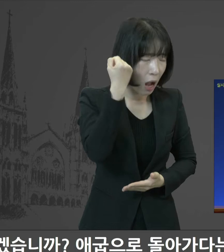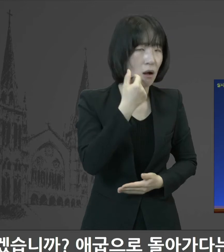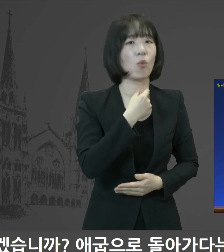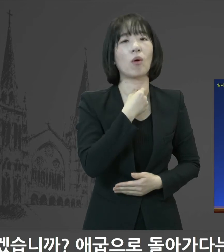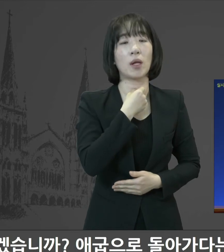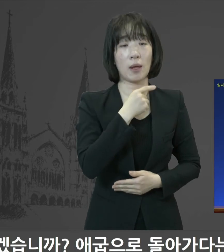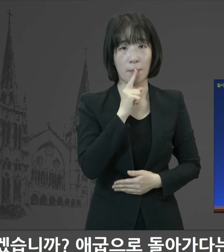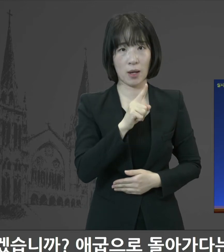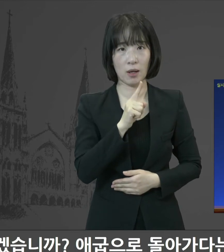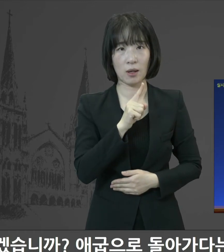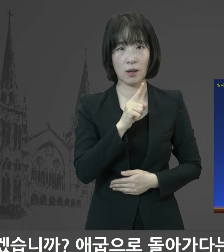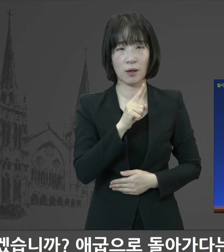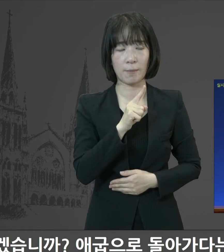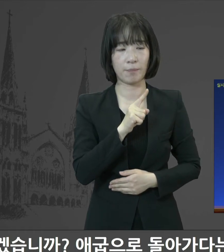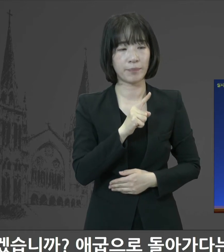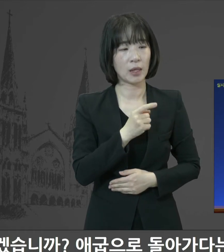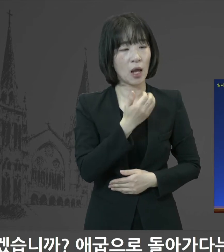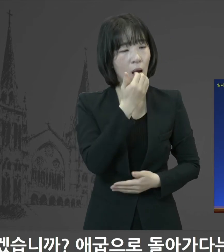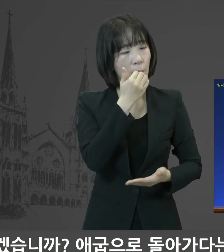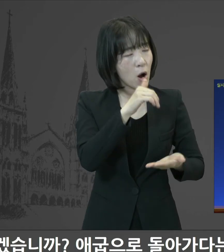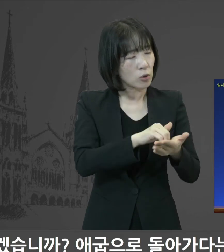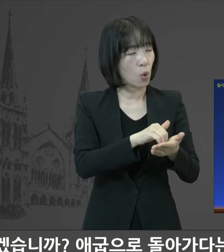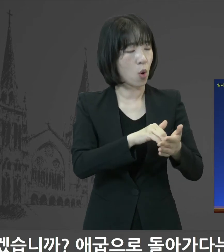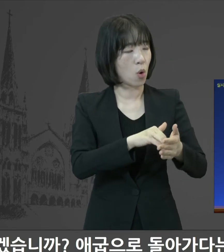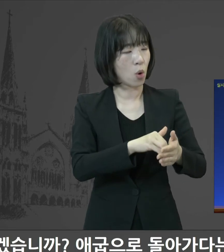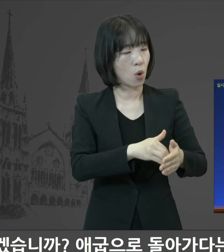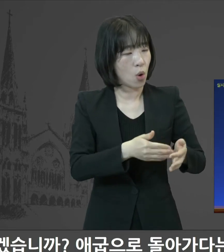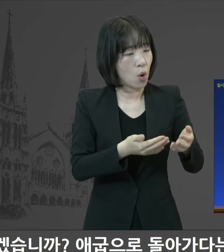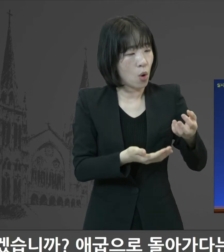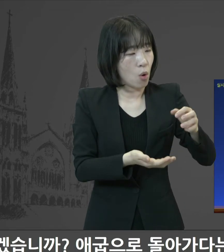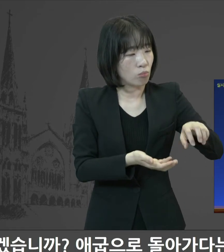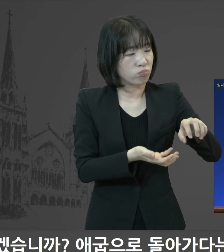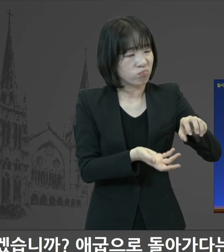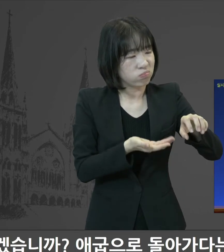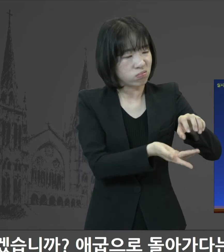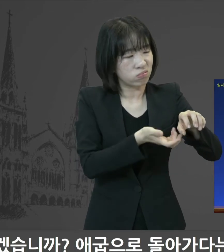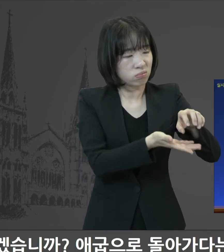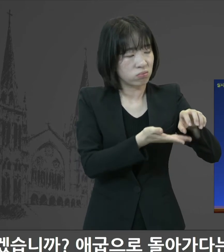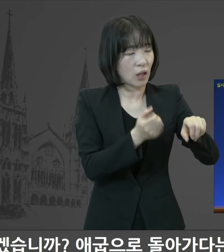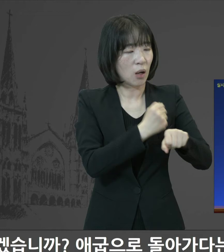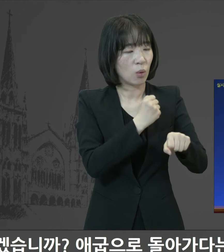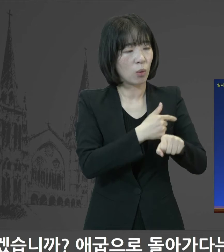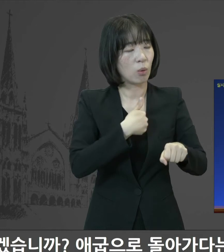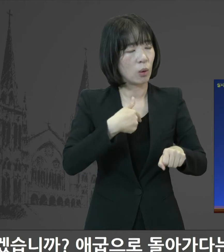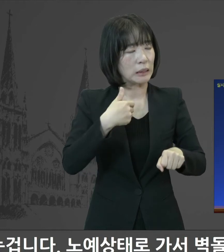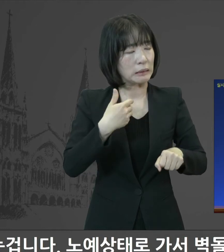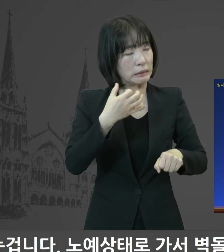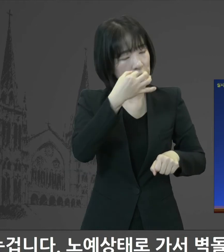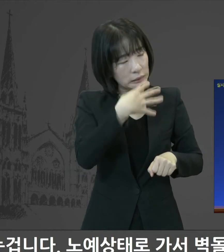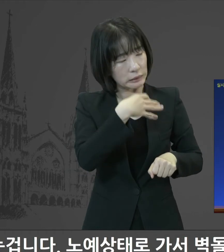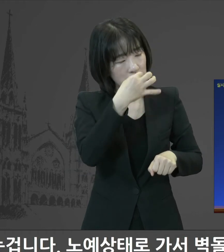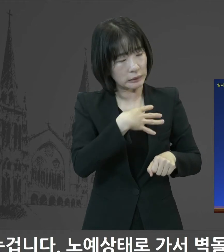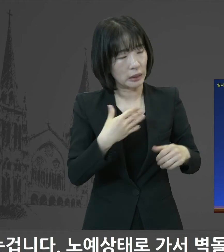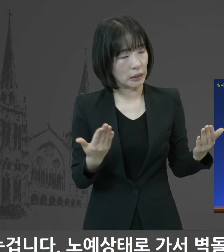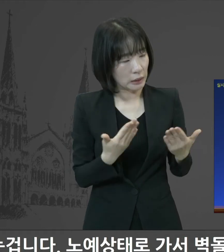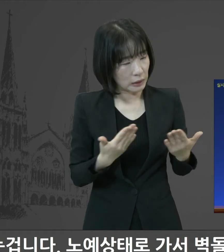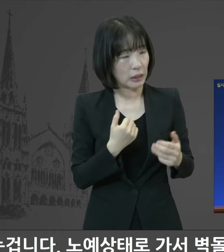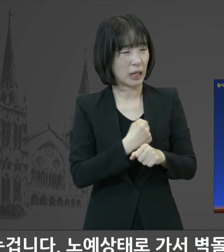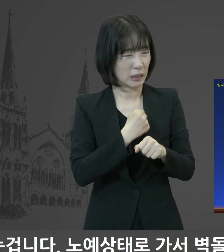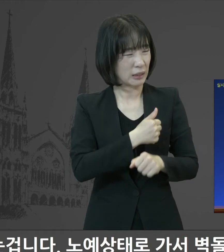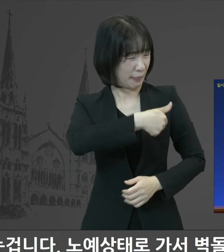그저 그냥 벽돌만 굽고 거기서 그렇게 사는 게 편하겠다라고 이렇게 자신들의